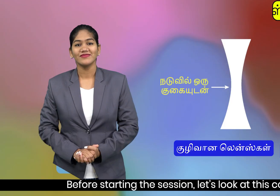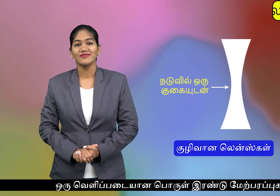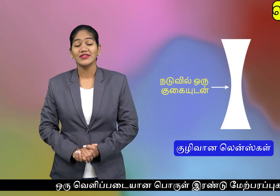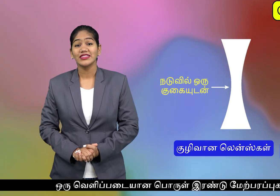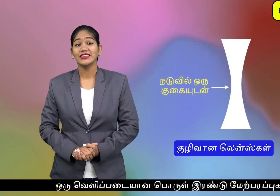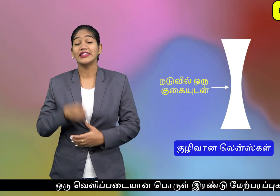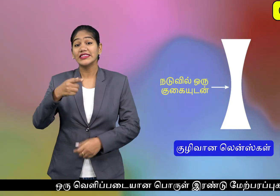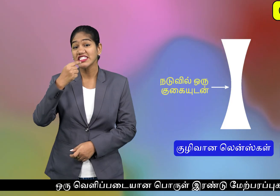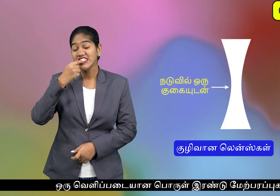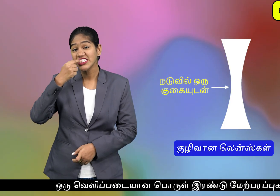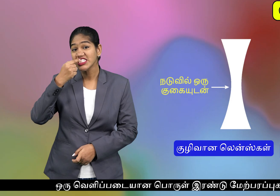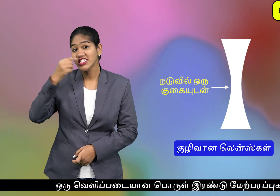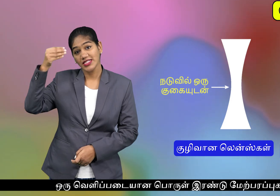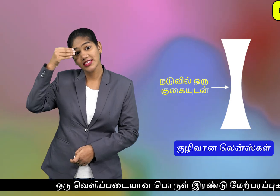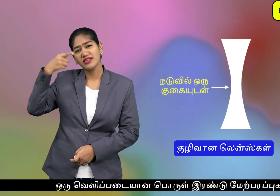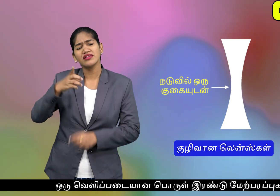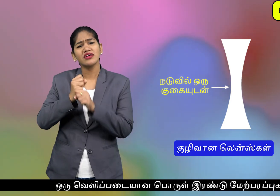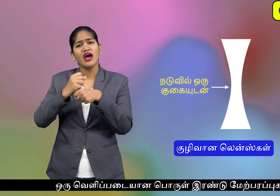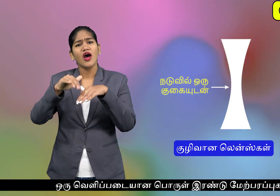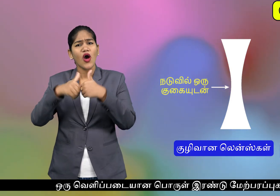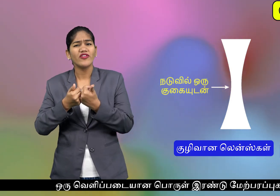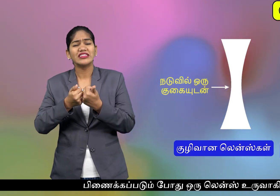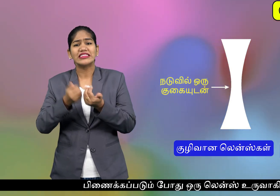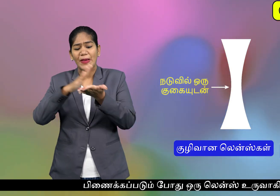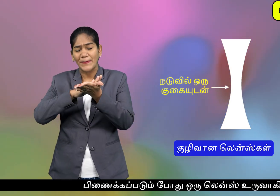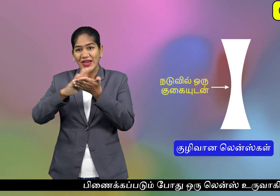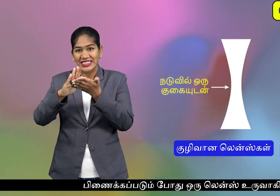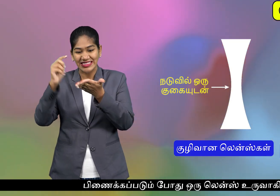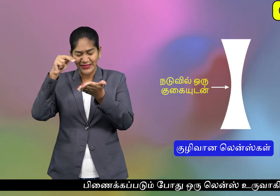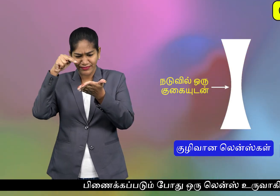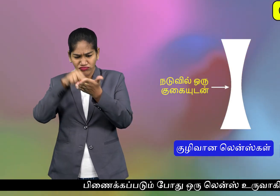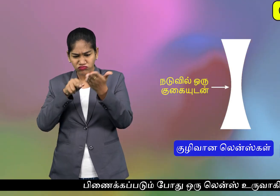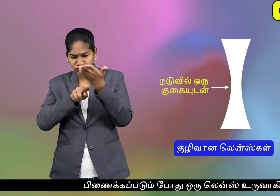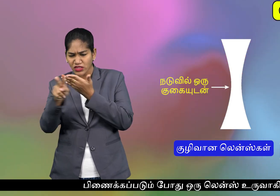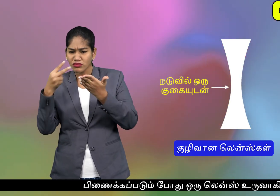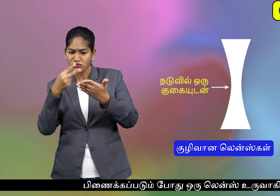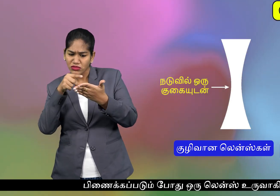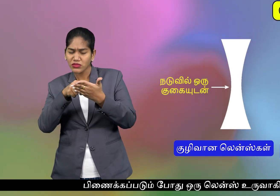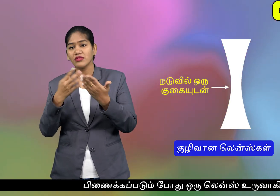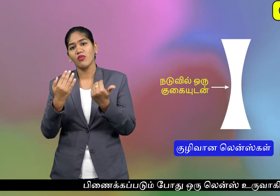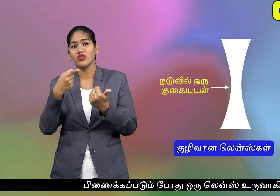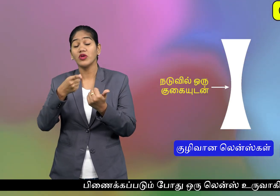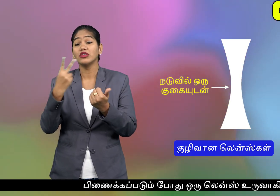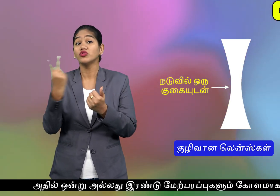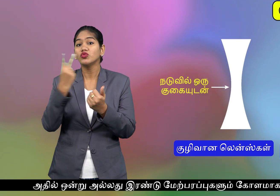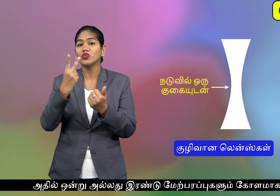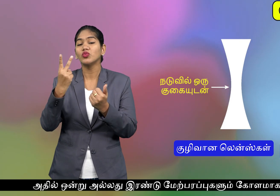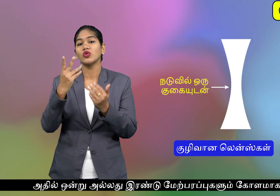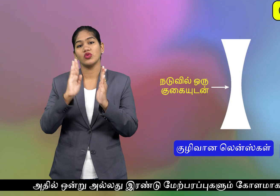ஒரு வெளிப்படையான பொருள் இரண்டு மேற்பரப்புகளால் பிணைக்கப்படும்போது ஒரு வில்லை உருவாகிறது. அதில் ஒன்று